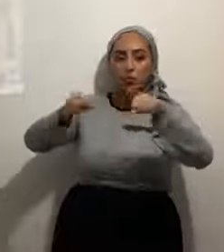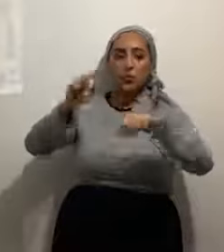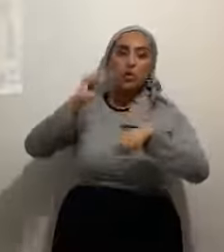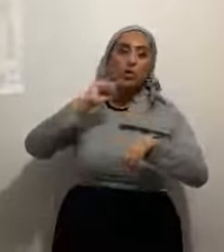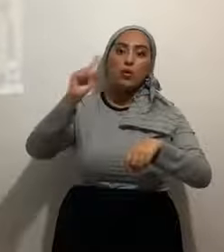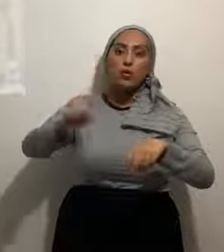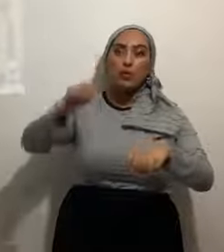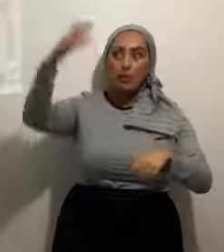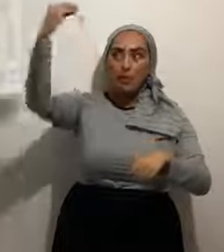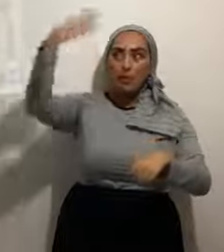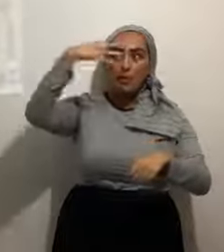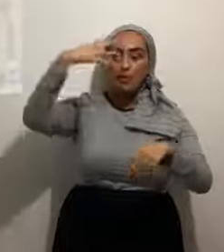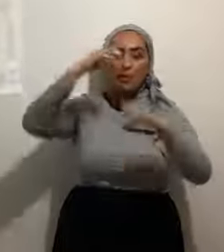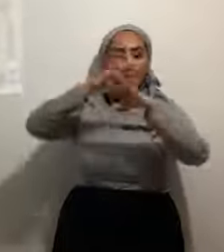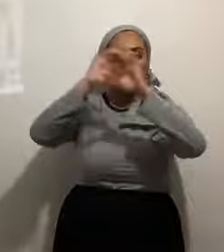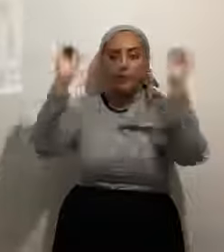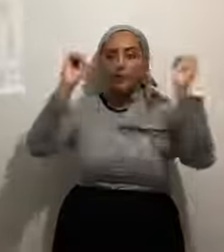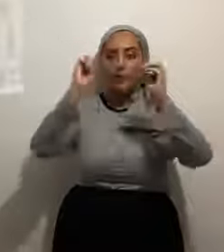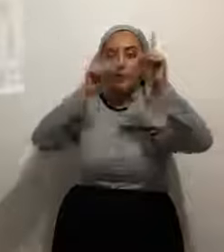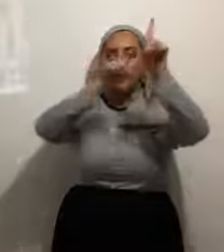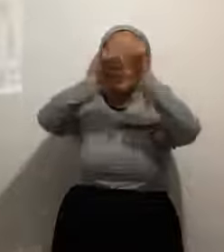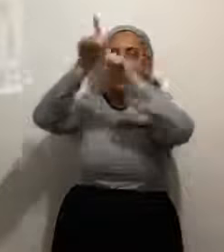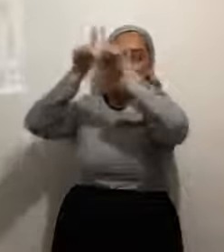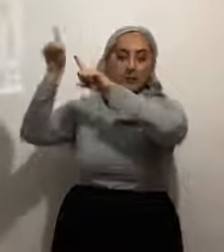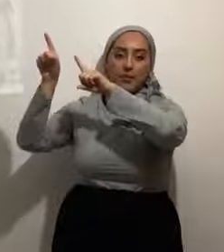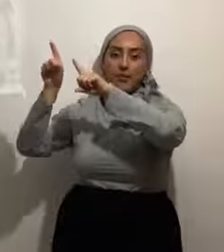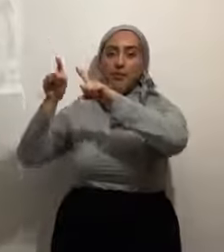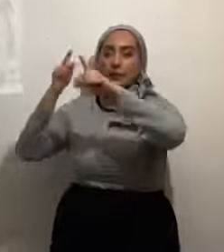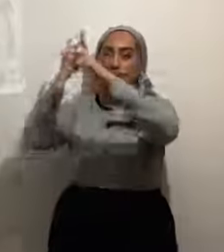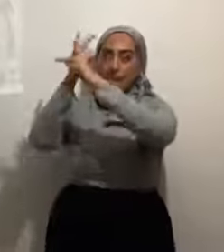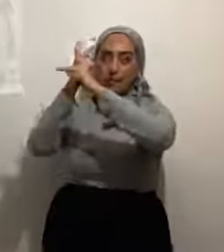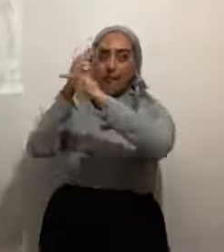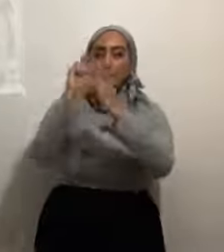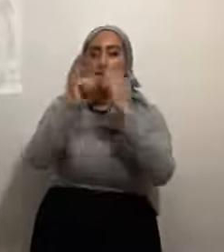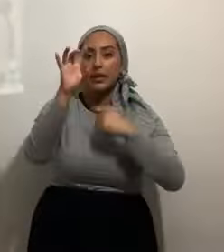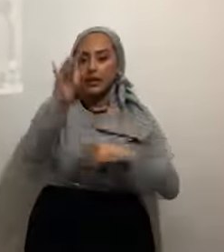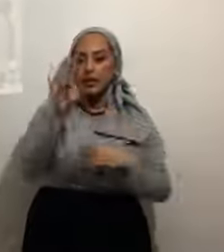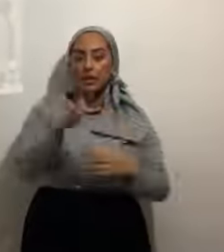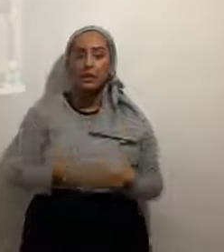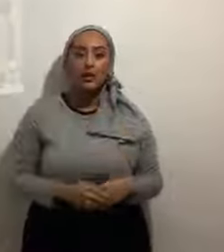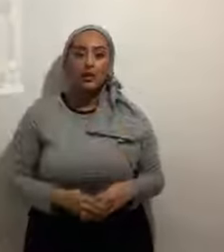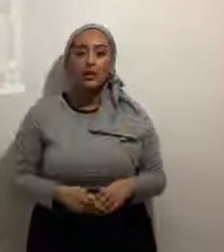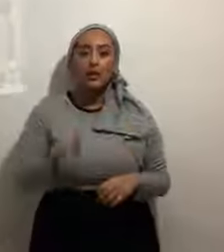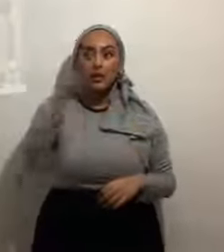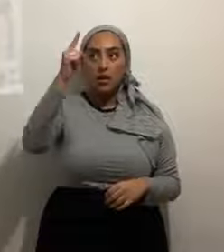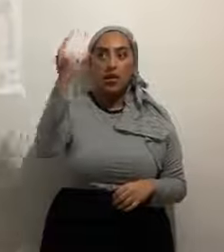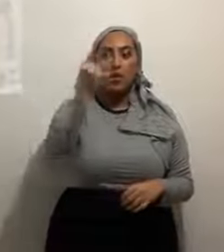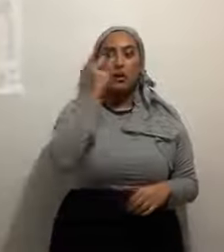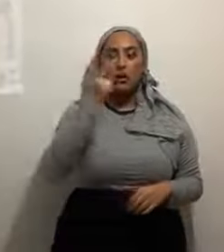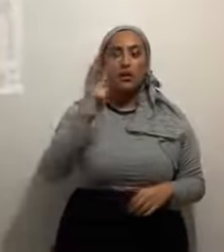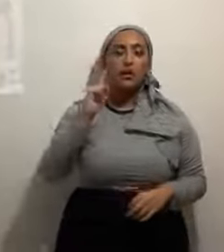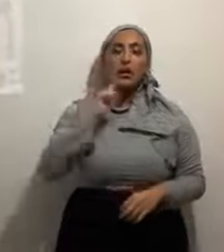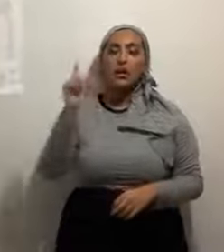y no sale y sella las estrellas. Atención el 8. Él solo extendió los cielos y Él